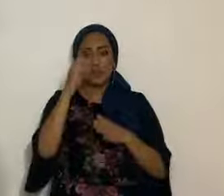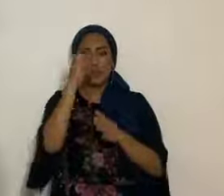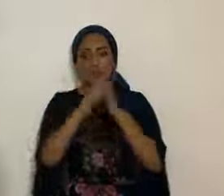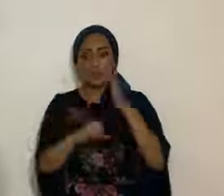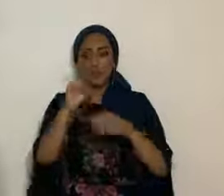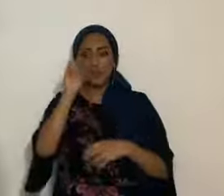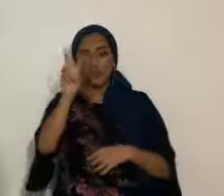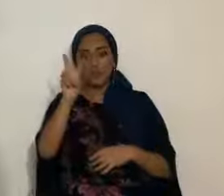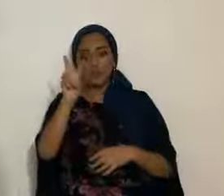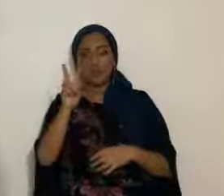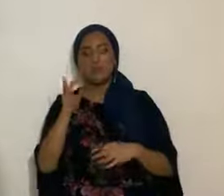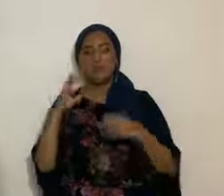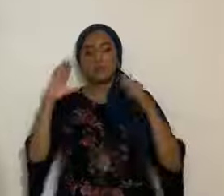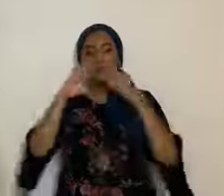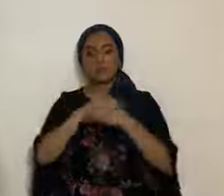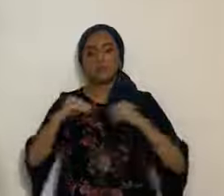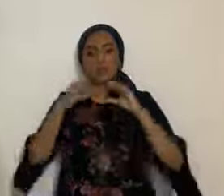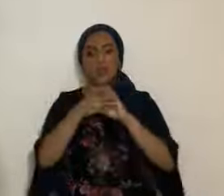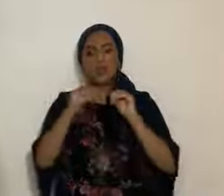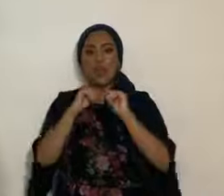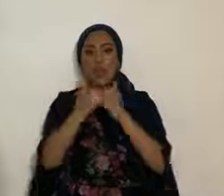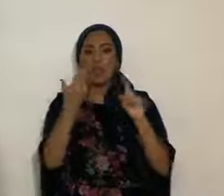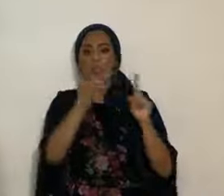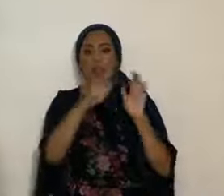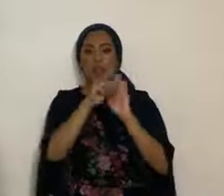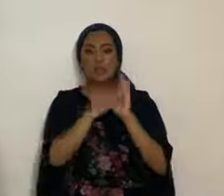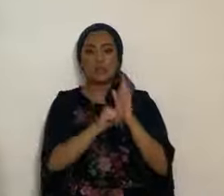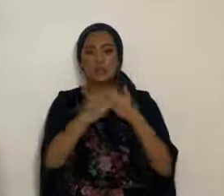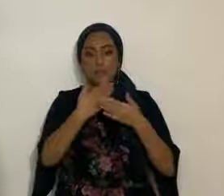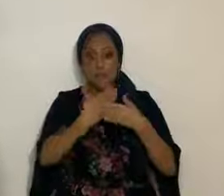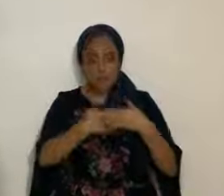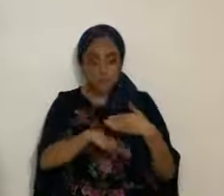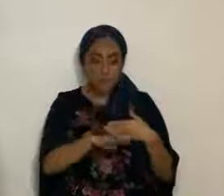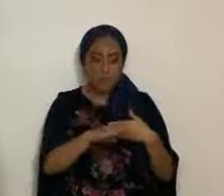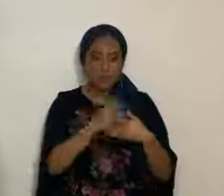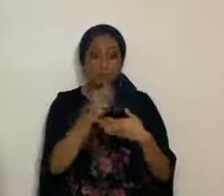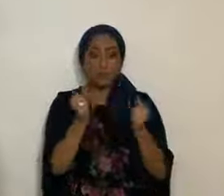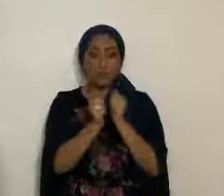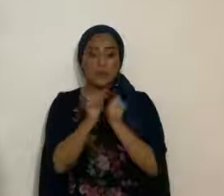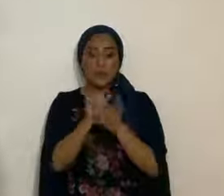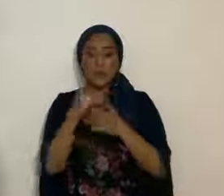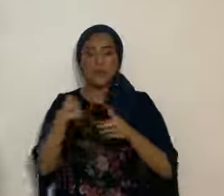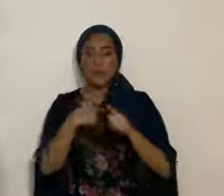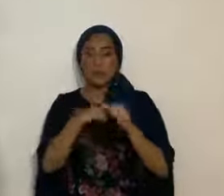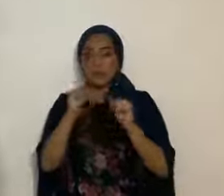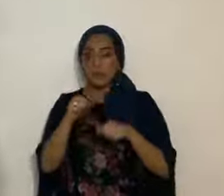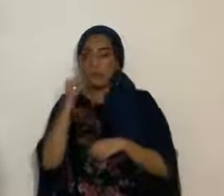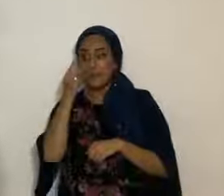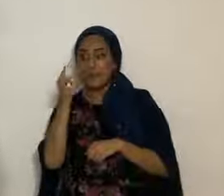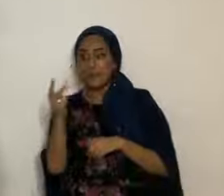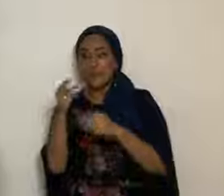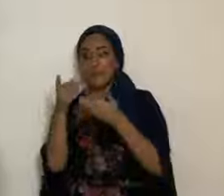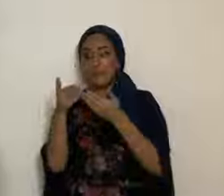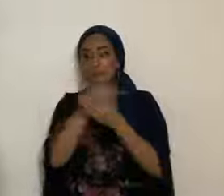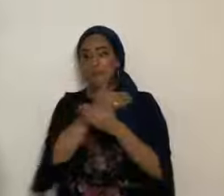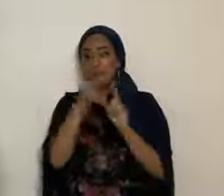2 nos cuenta cómo fue su nacimiento, y con esto podemos ver que desde antes de nacer, antes de